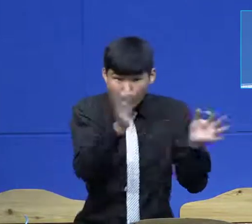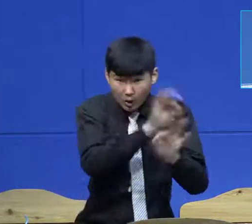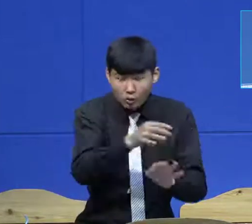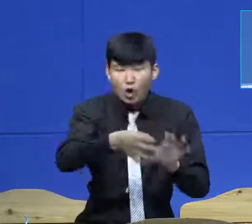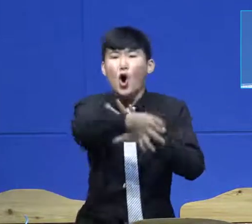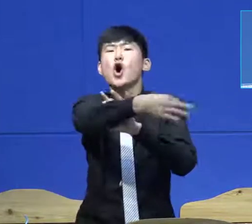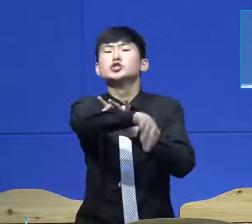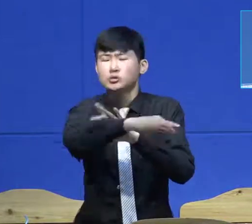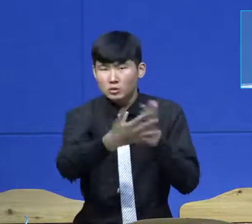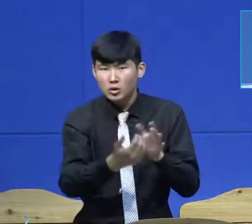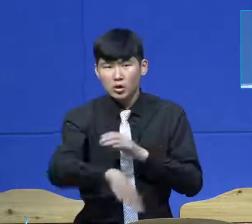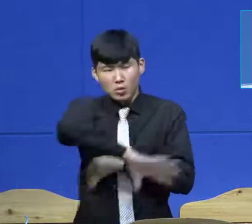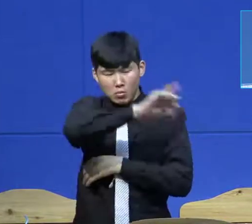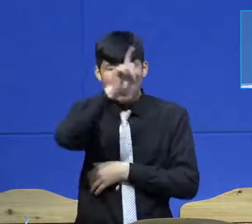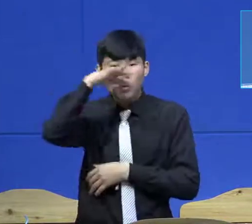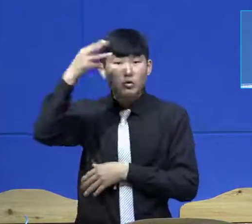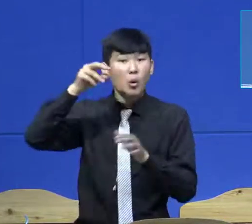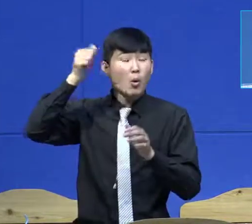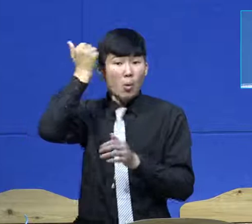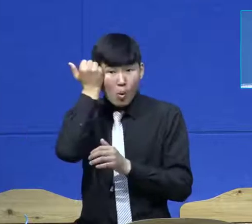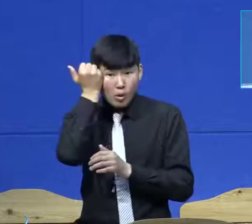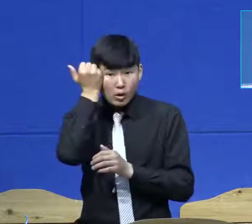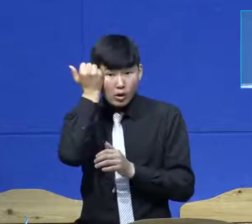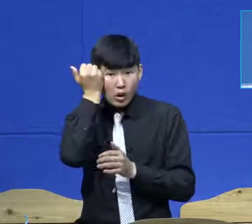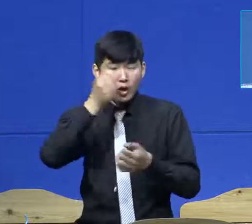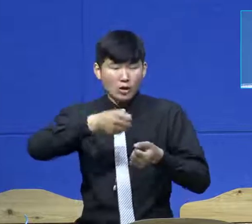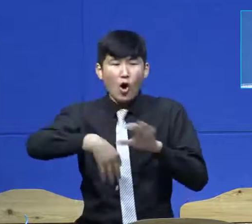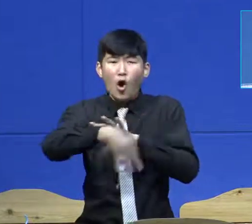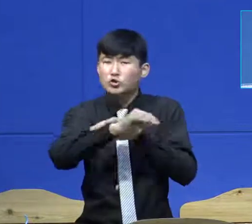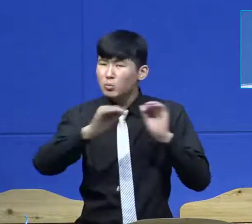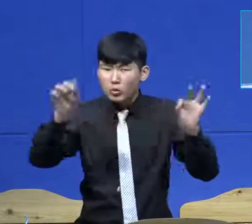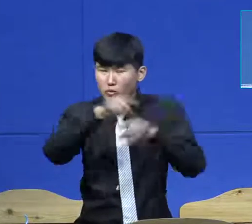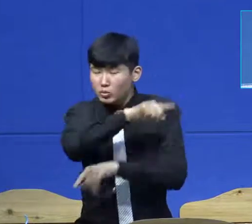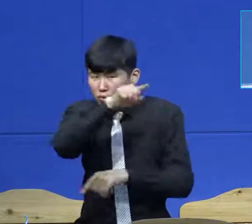хэлбэр. Бурхны хургийн тэр зүтгэлийг хаосон болохгүй байх ёстой юм биш үү?